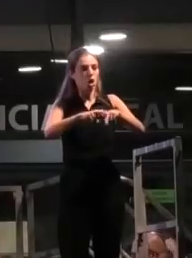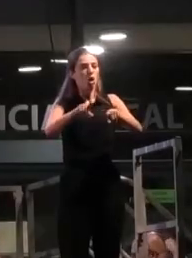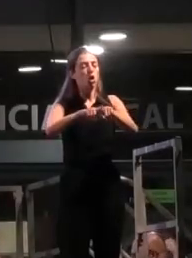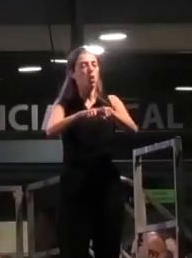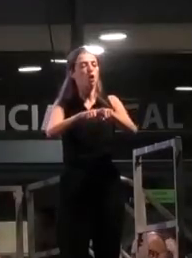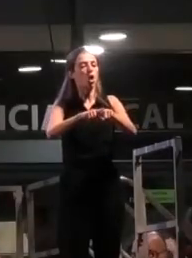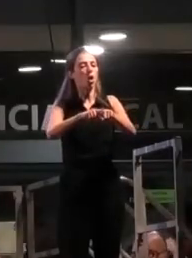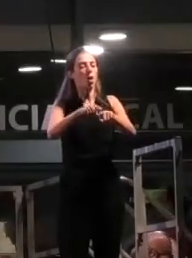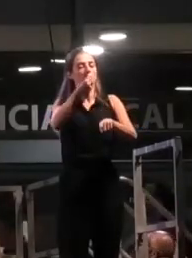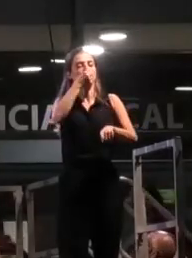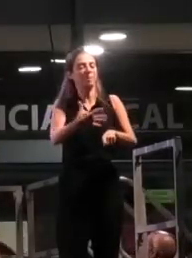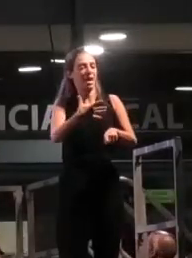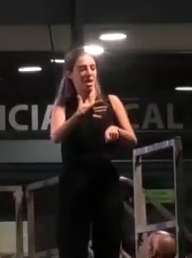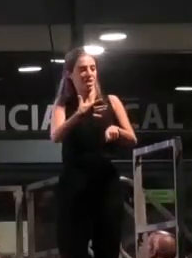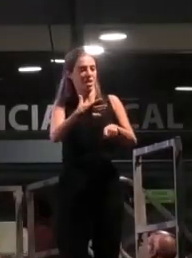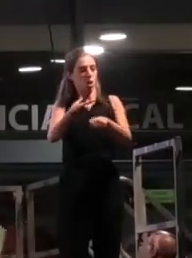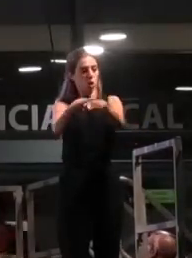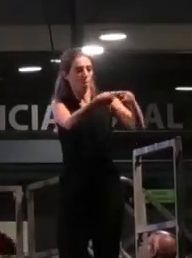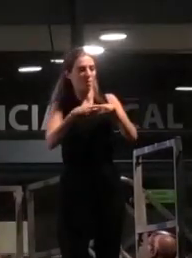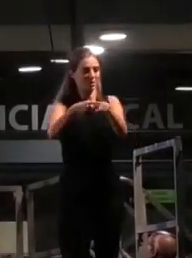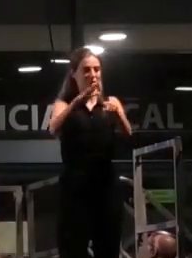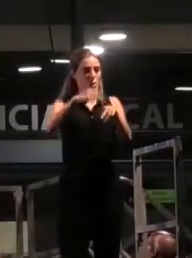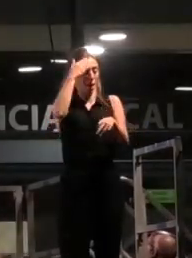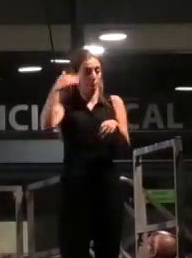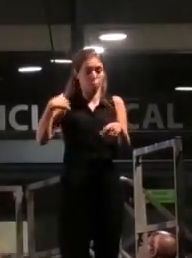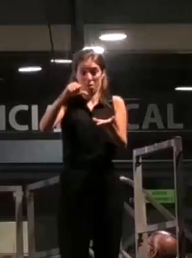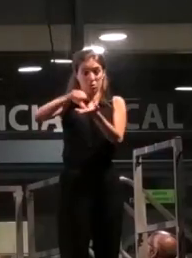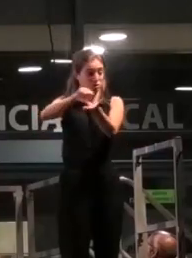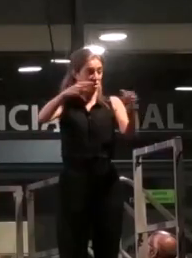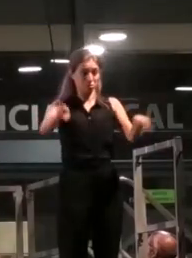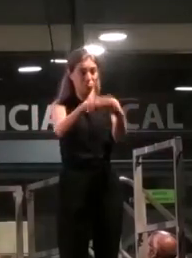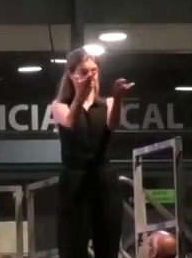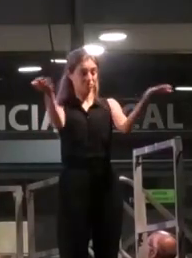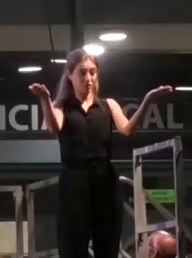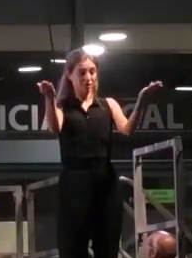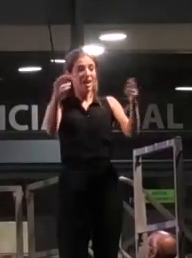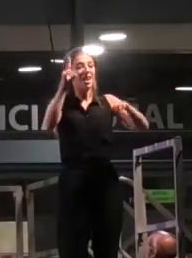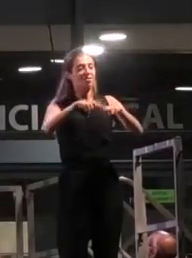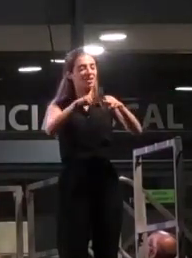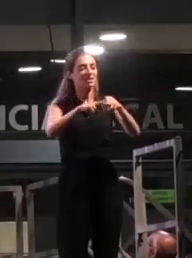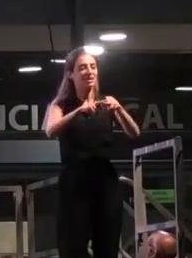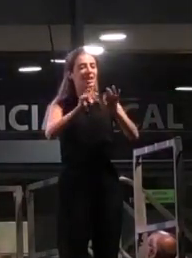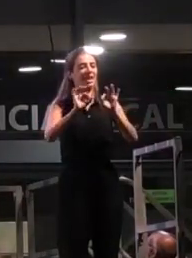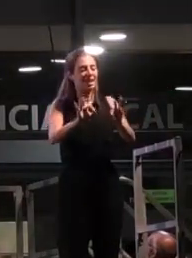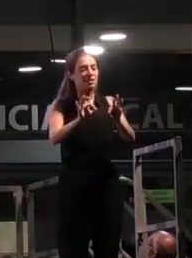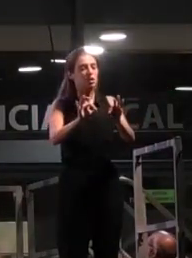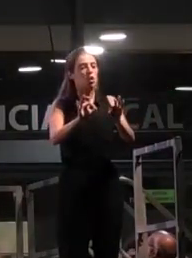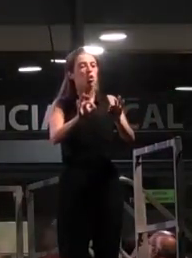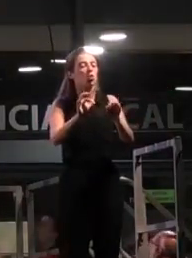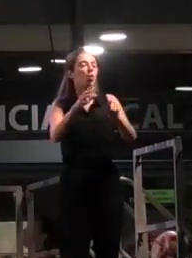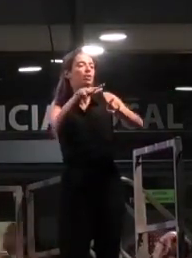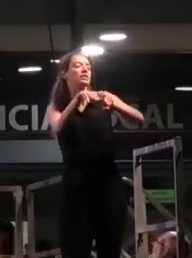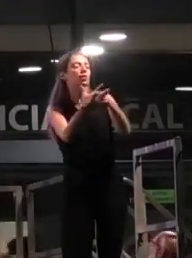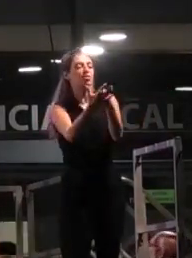comú imprescindible en qualsevol ciutat o poble. La festa, en definitiva, és un moment de